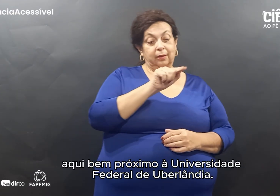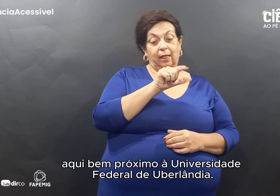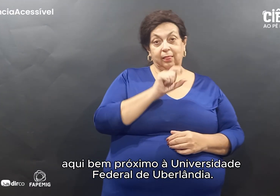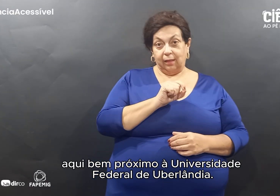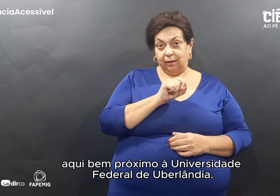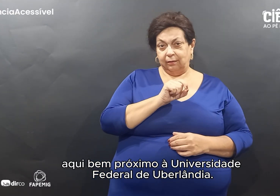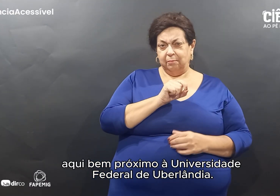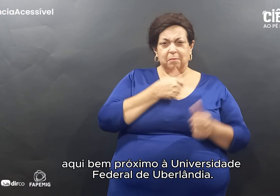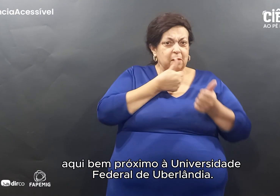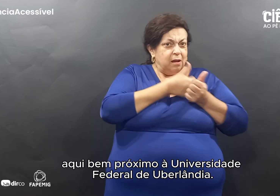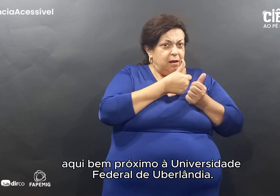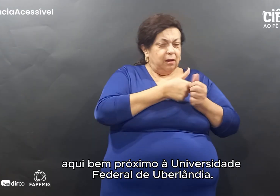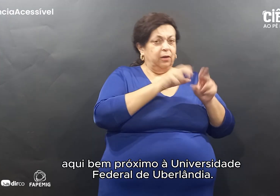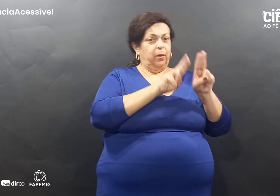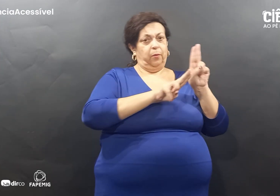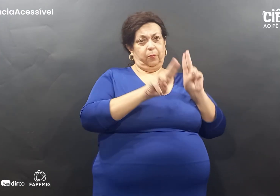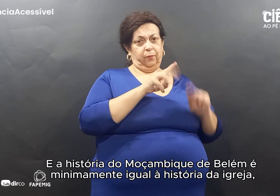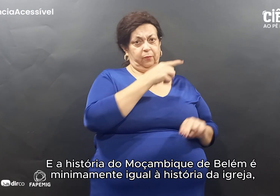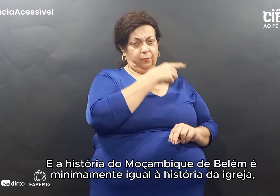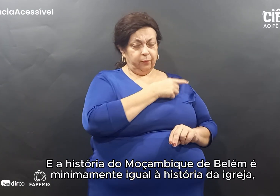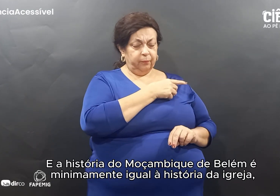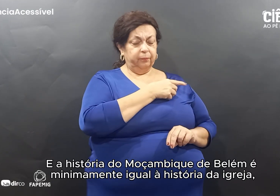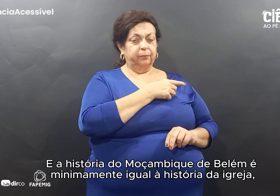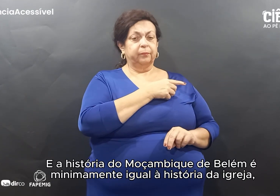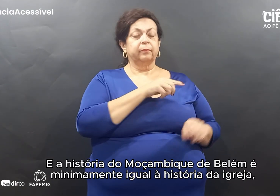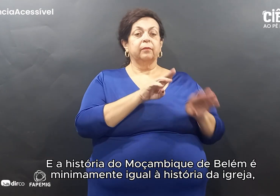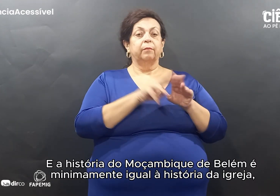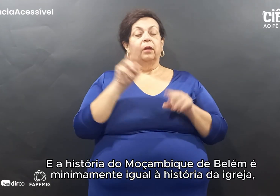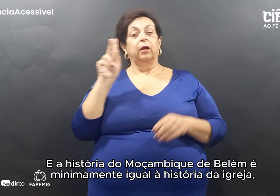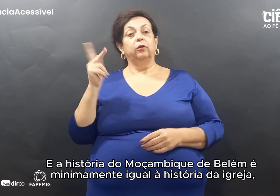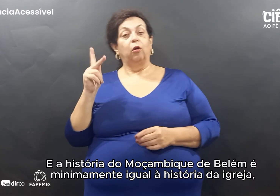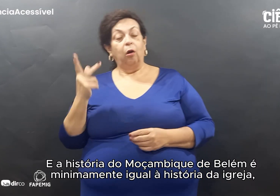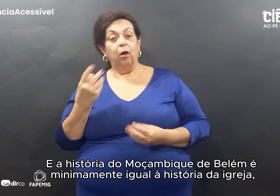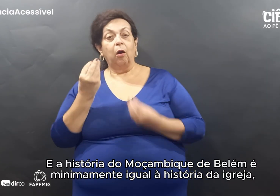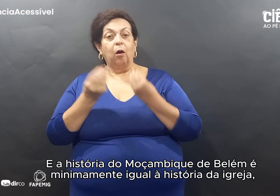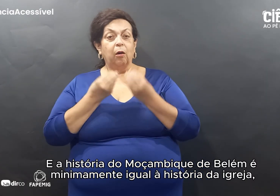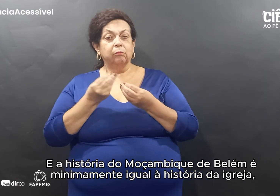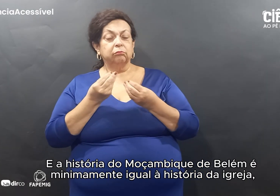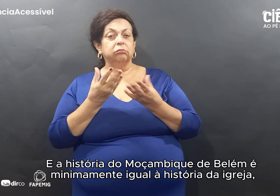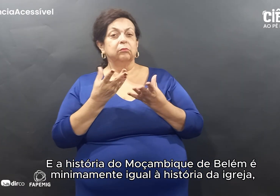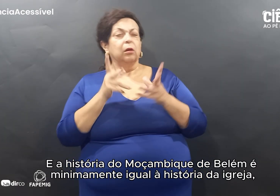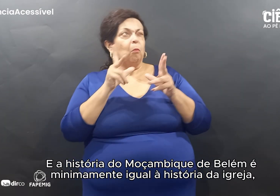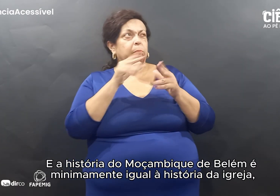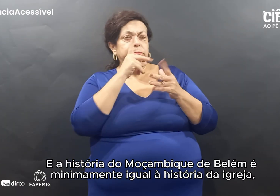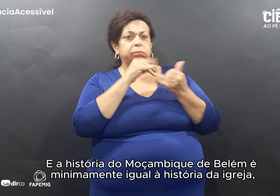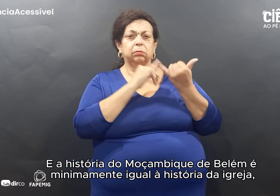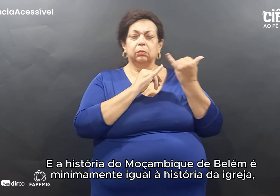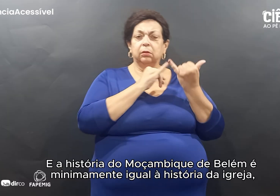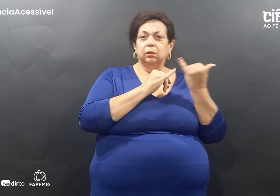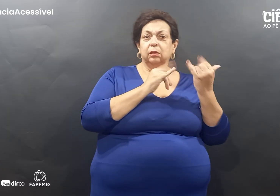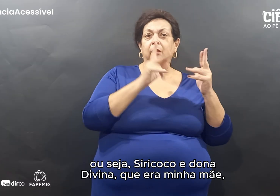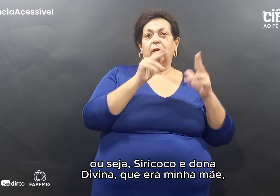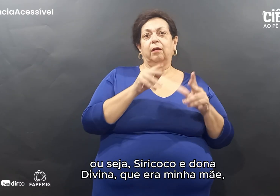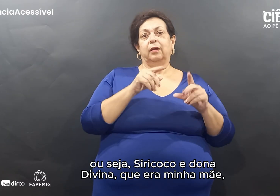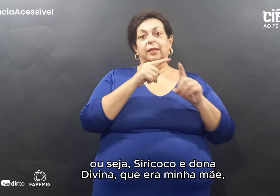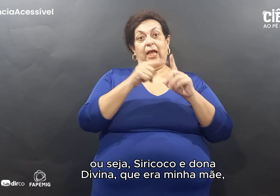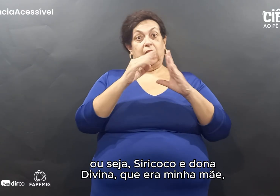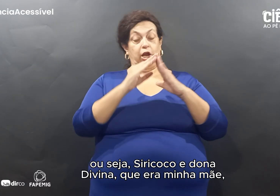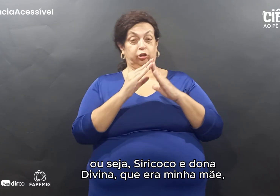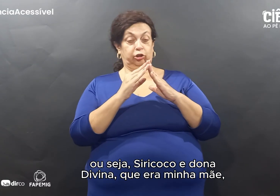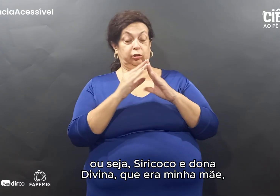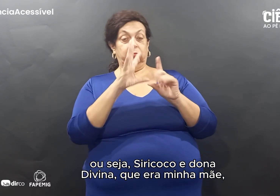à Universidade Federal de Uberlândia, e a história do Moçambique de Belém é minimamente igual à história da igreja, ou